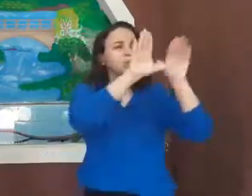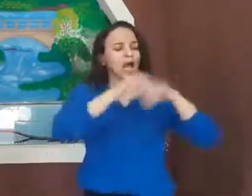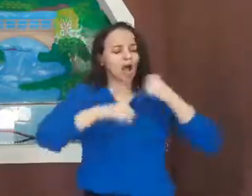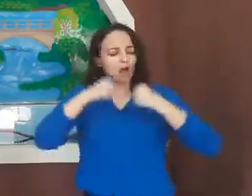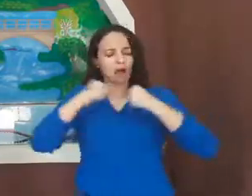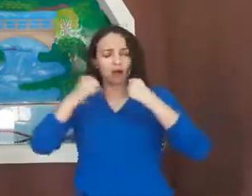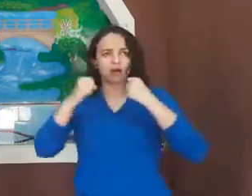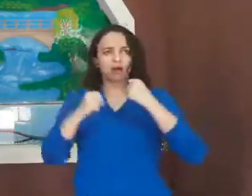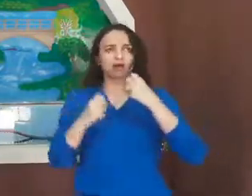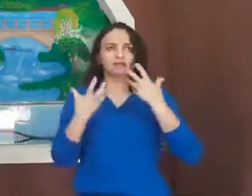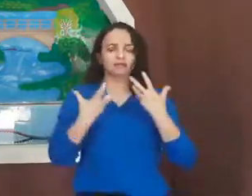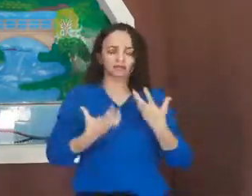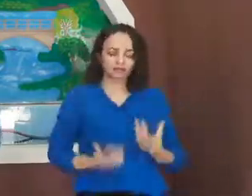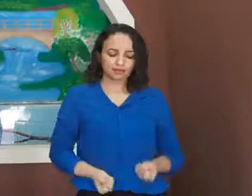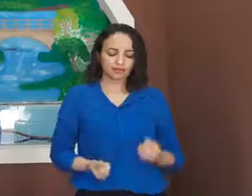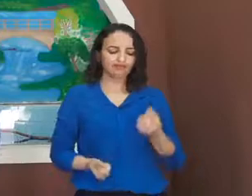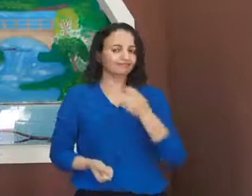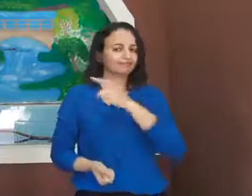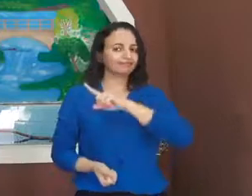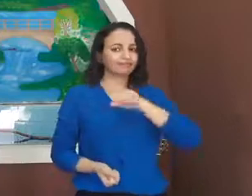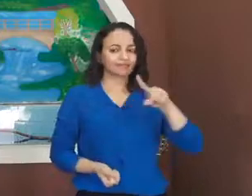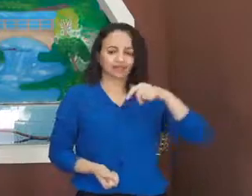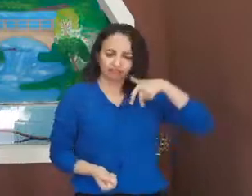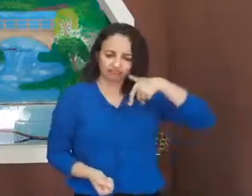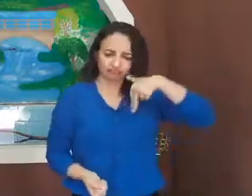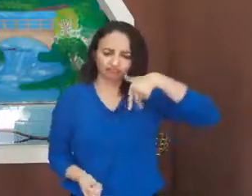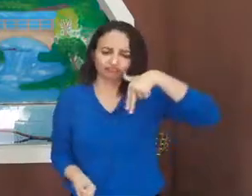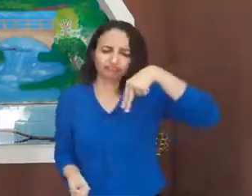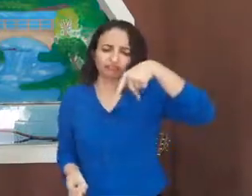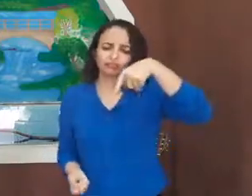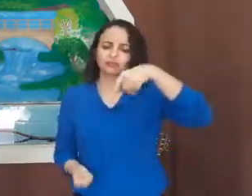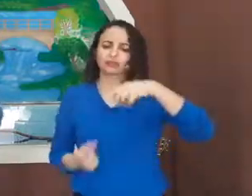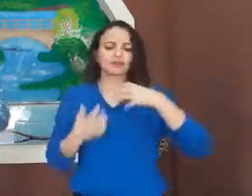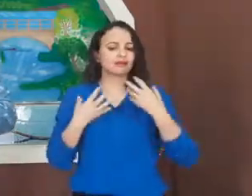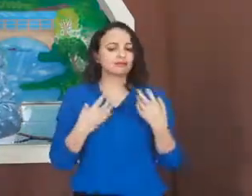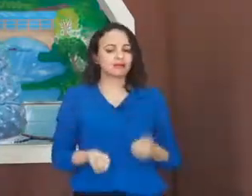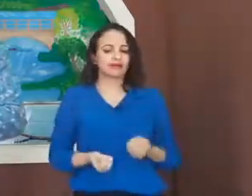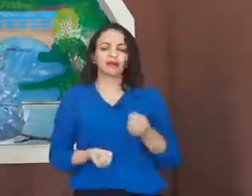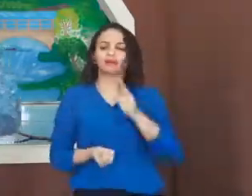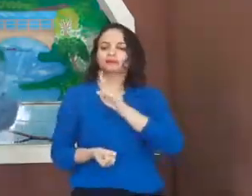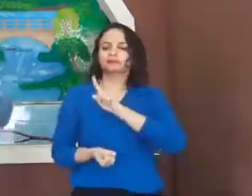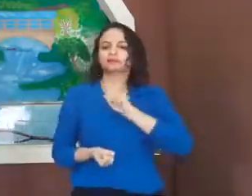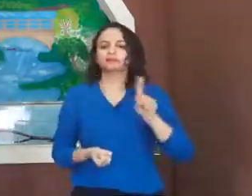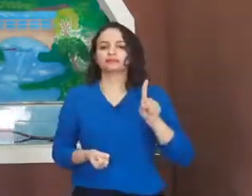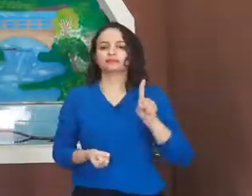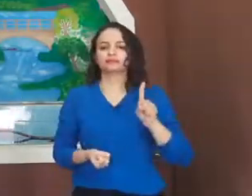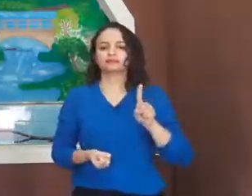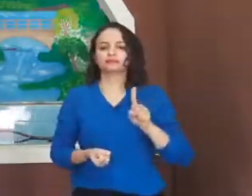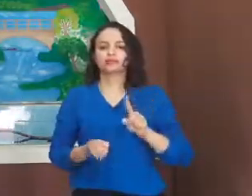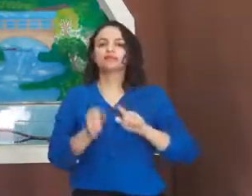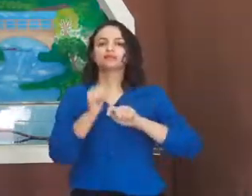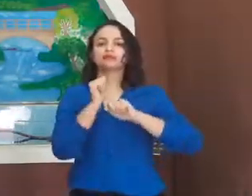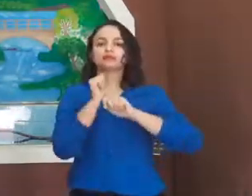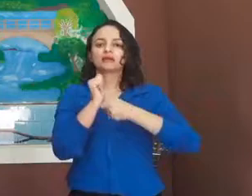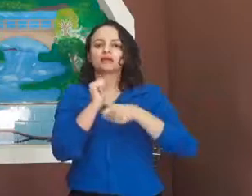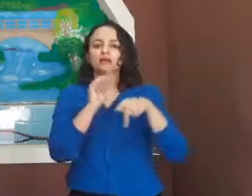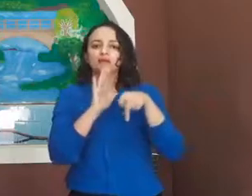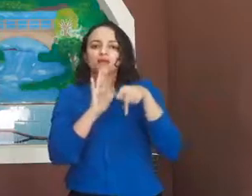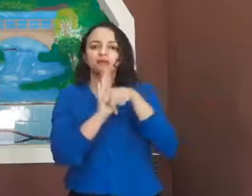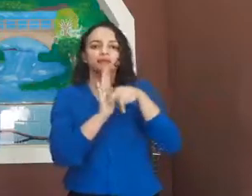se cansarão, caminharão e não se fatigarão. Este é o segredo.